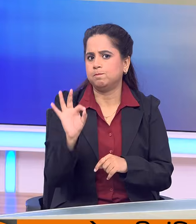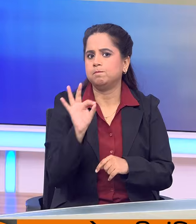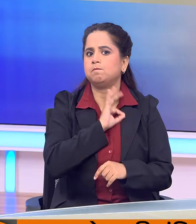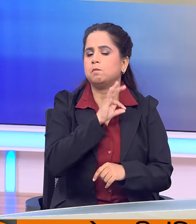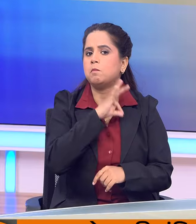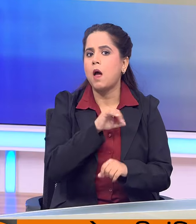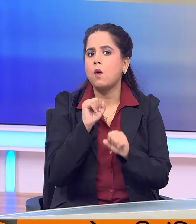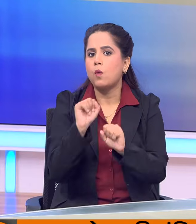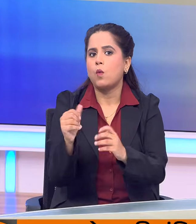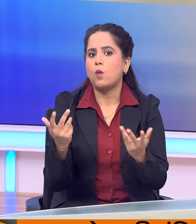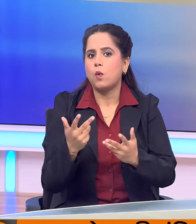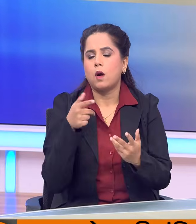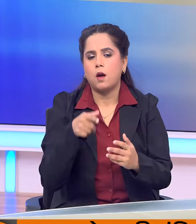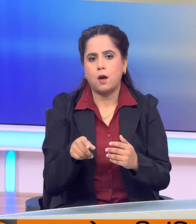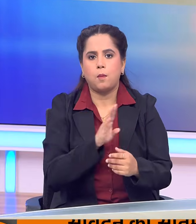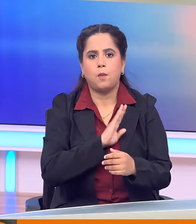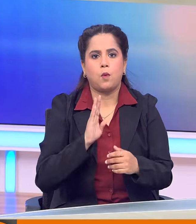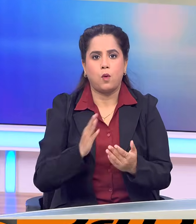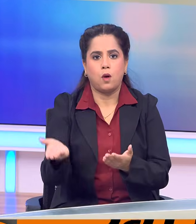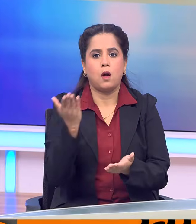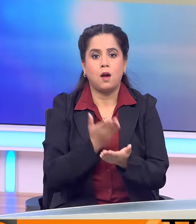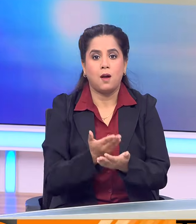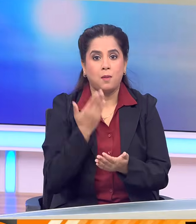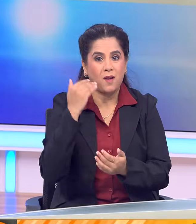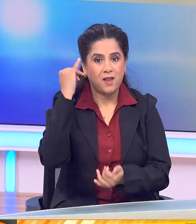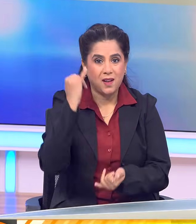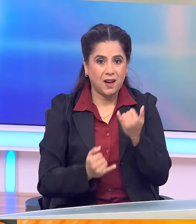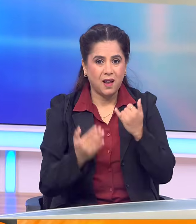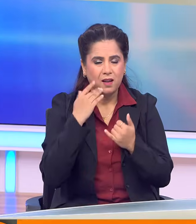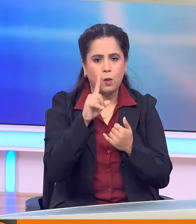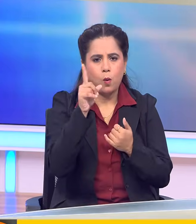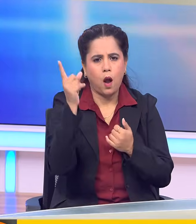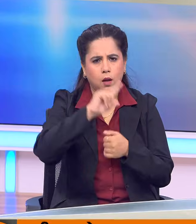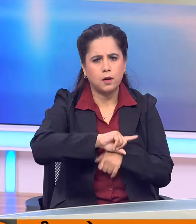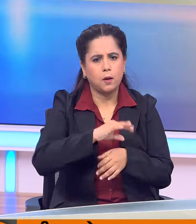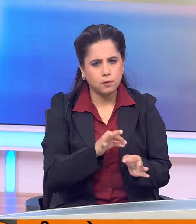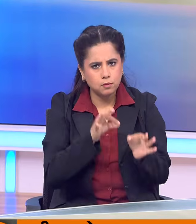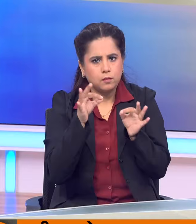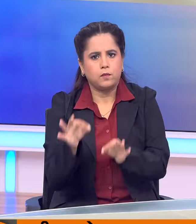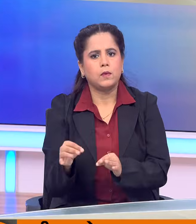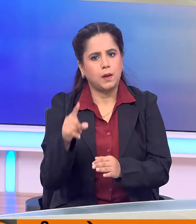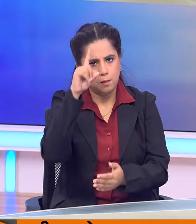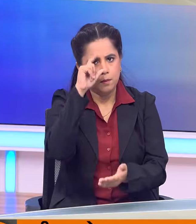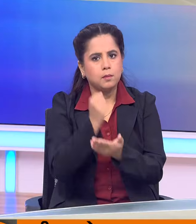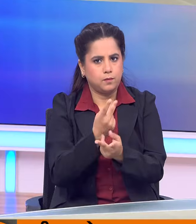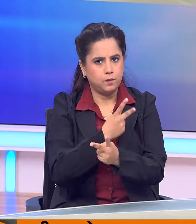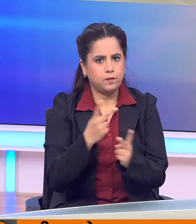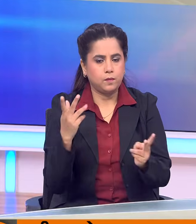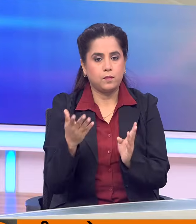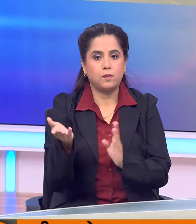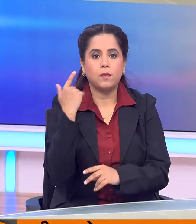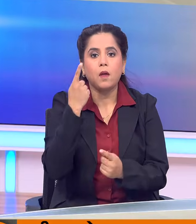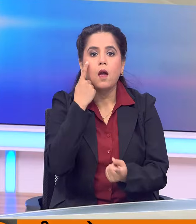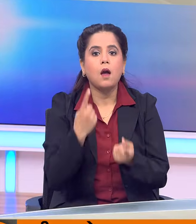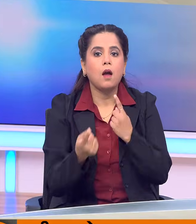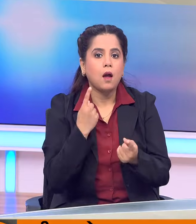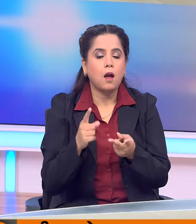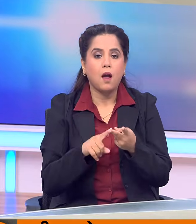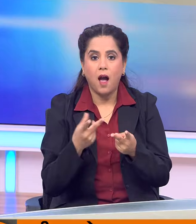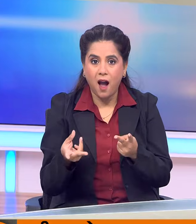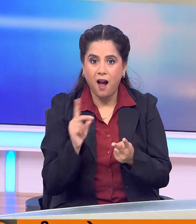हुए बोर्ड ने आवेदन की अंतिम तिथि एक दिन बढ़ाने का फैसला किया है। पहले वेरिफिकेशन